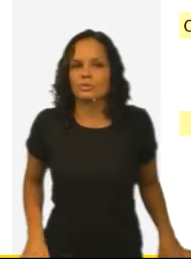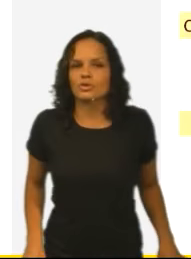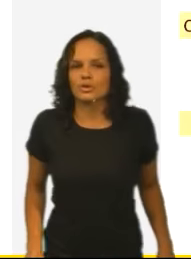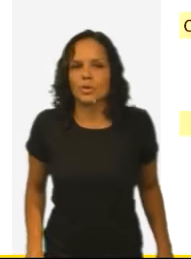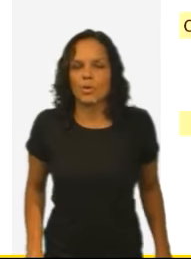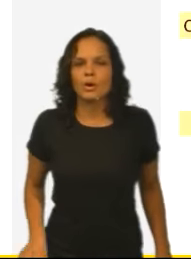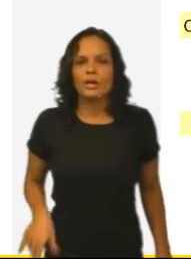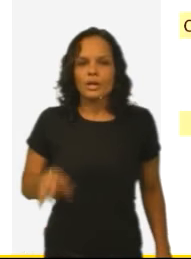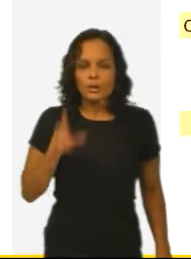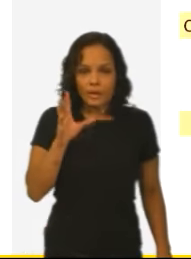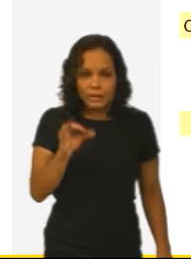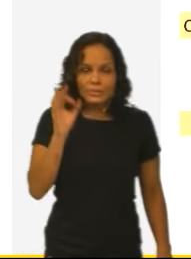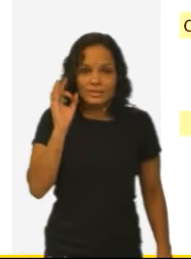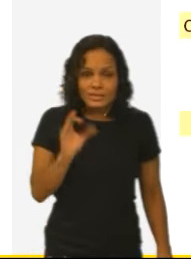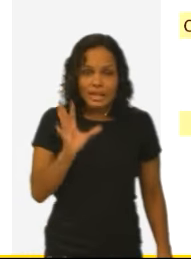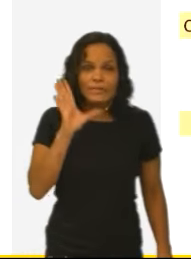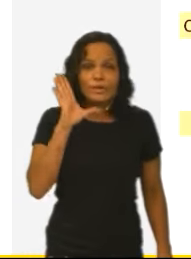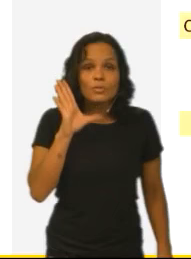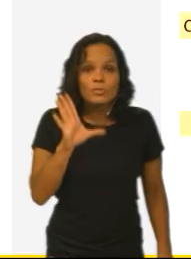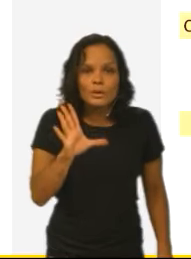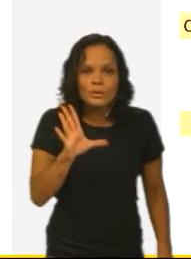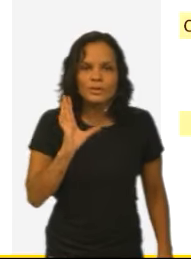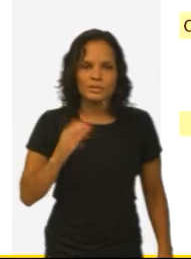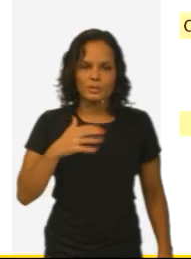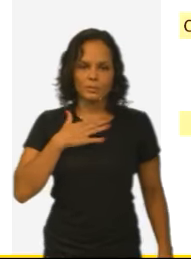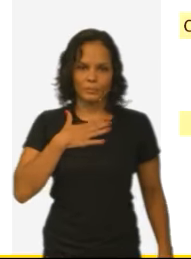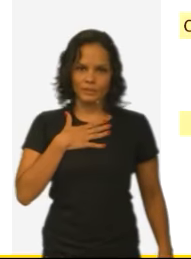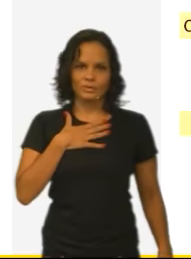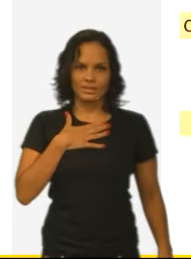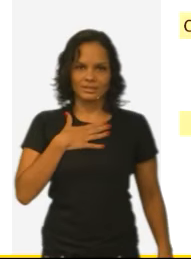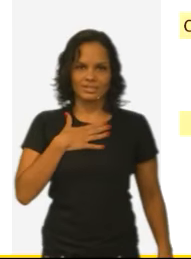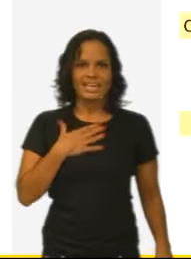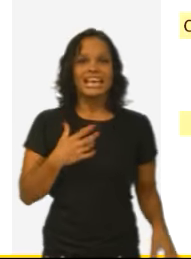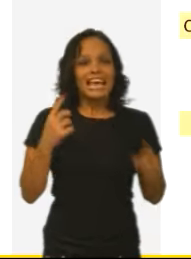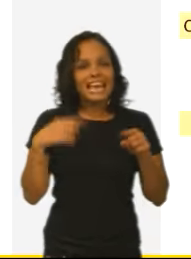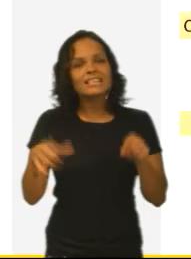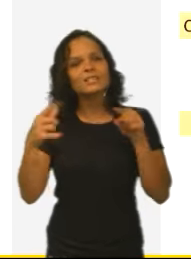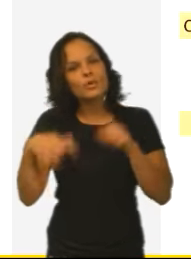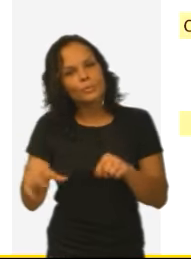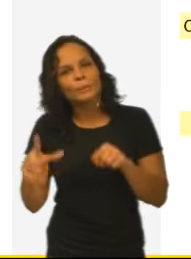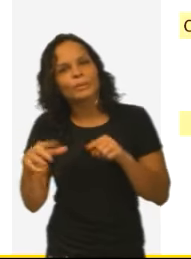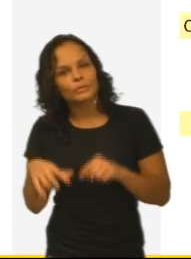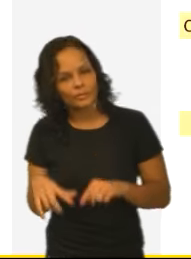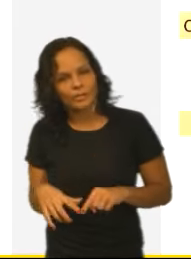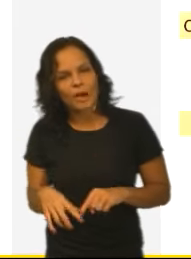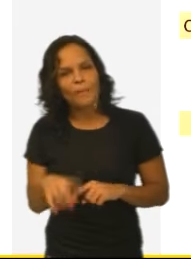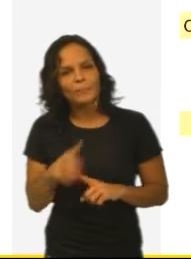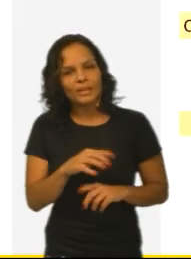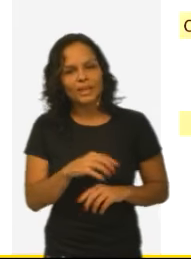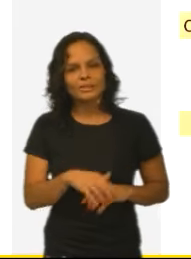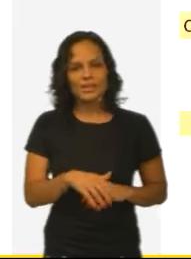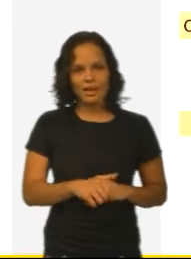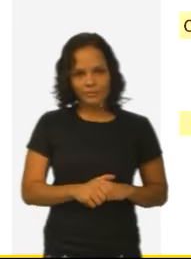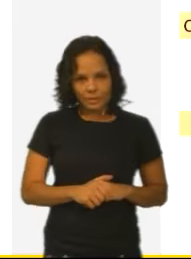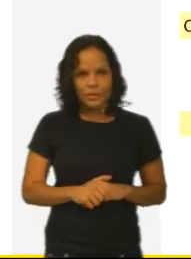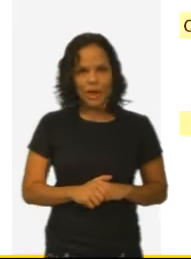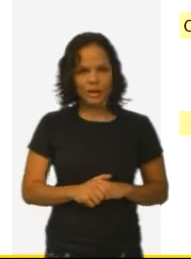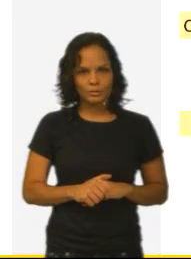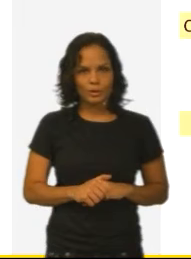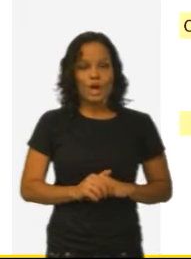de cor. Eu quero que vocês levem uma coisinha para vocês. Esse complemento verbal, ele será virgulado.